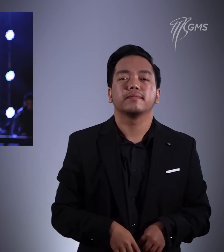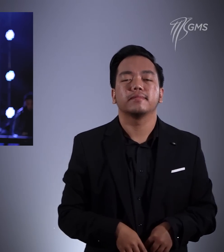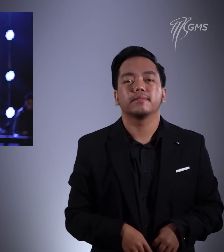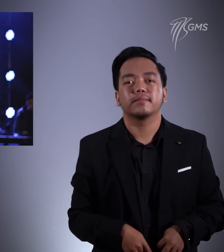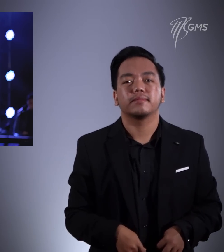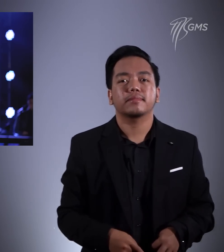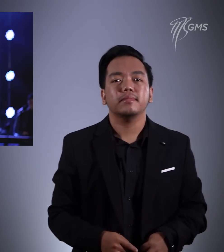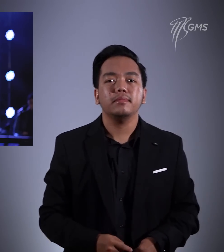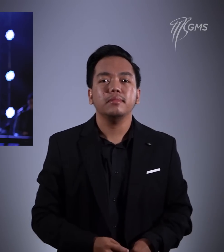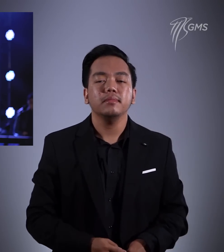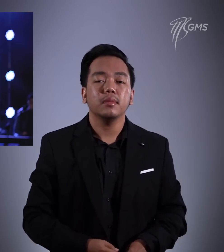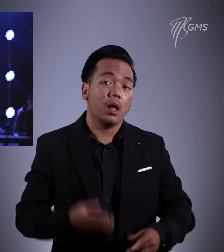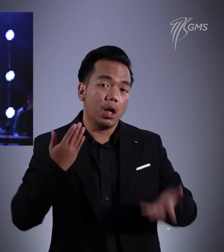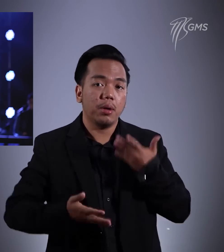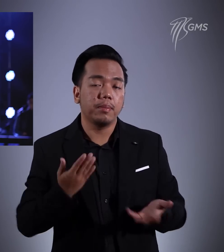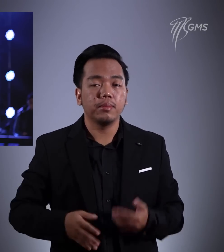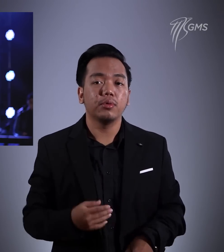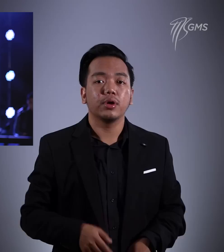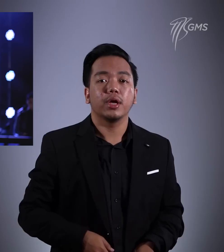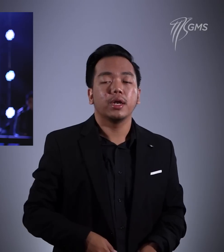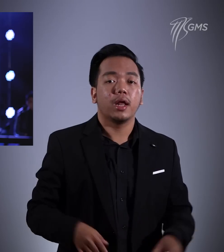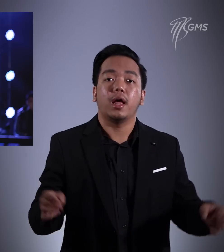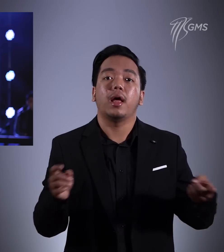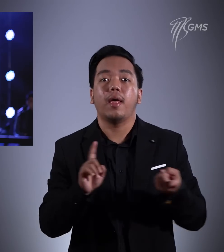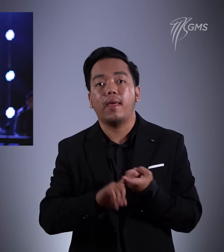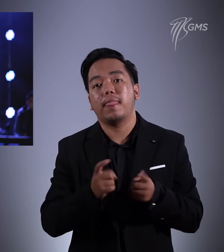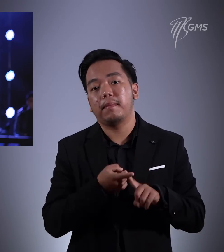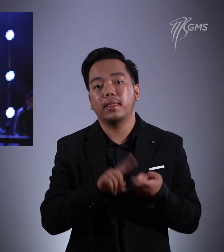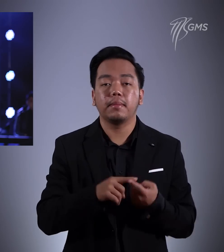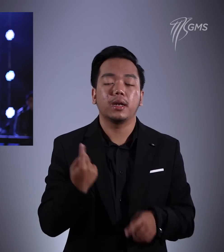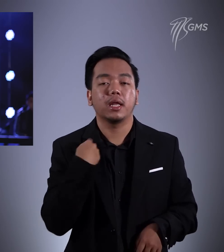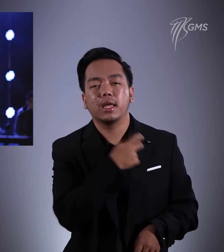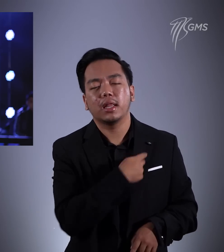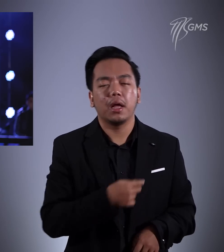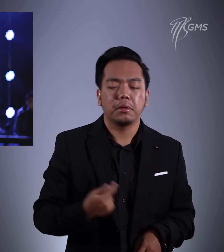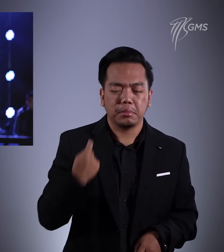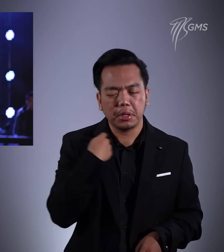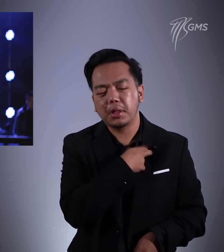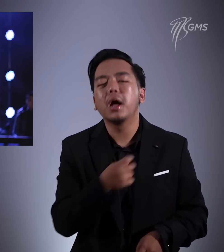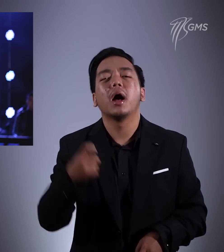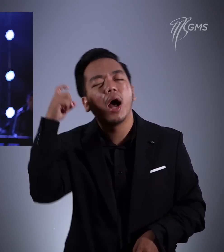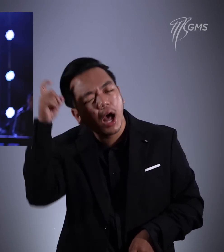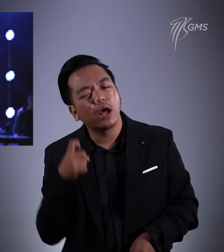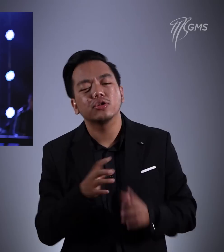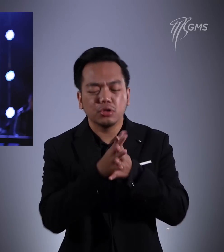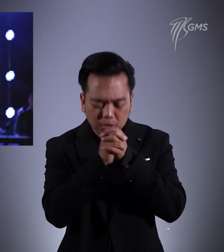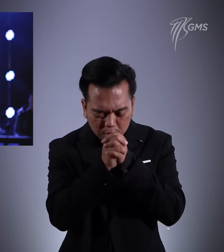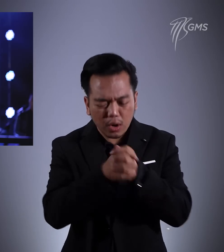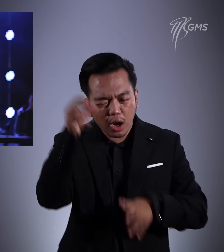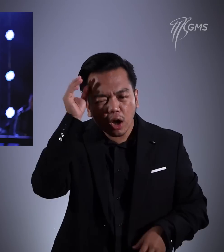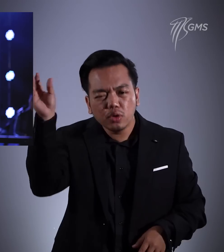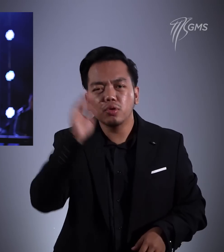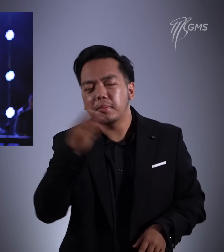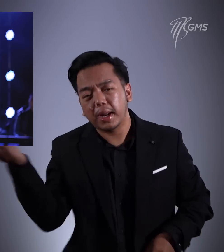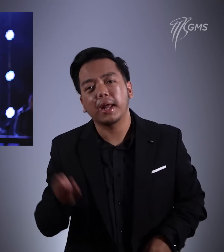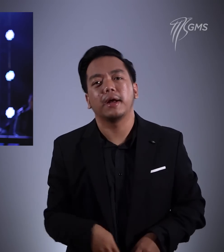Kristus. Mungkin saudara seiman, bahkan orang-orang yang belum percaya pada Tuhan. Kita harus bersyafaat. Faith makes us strong.